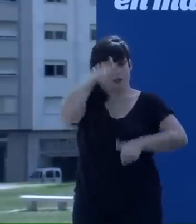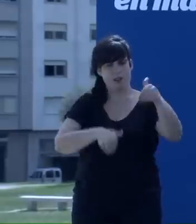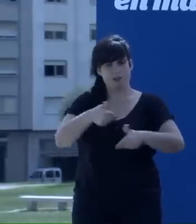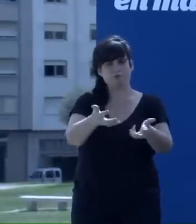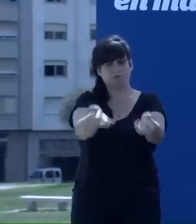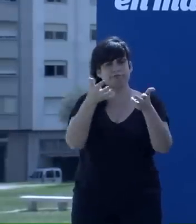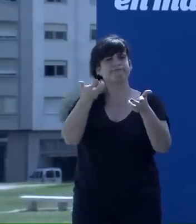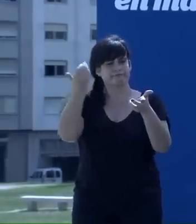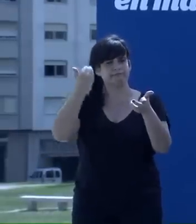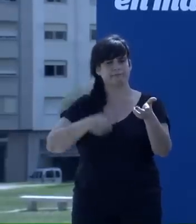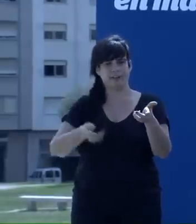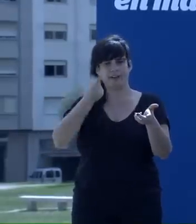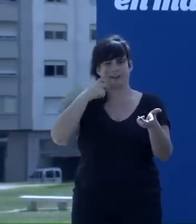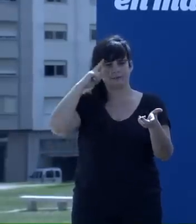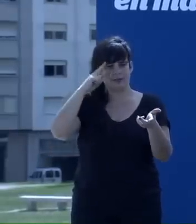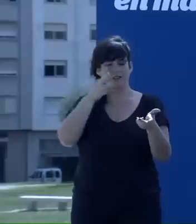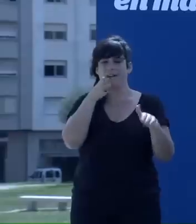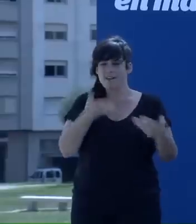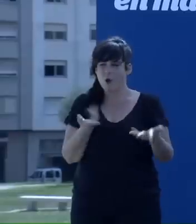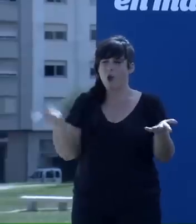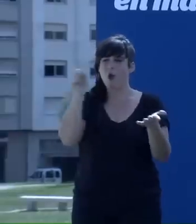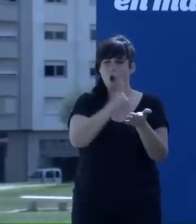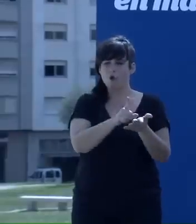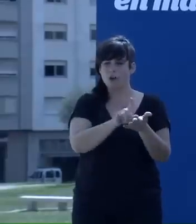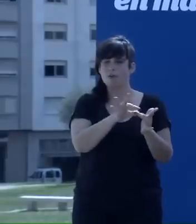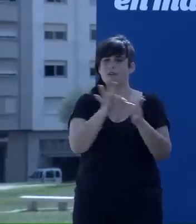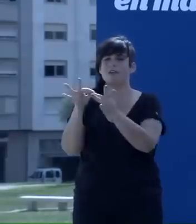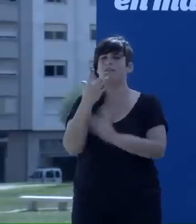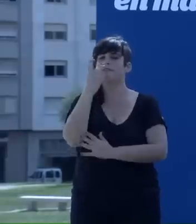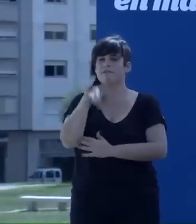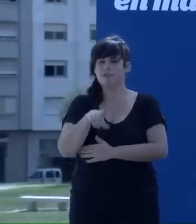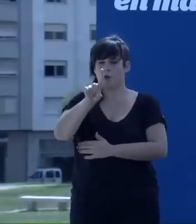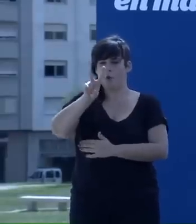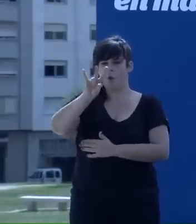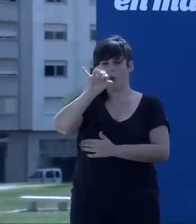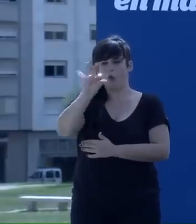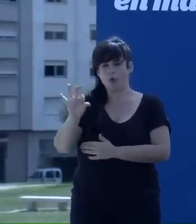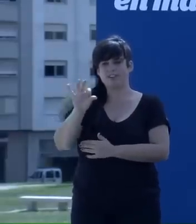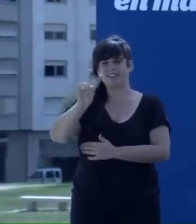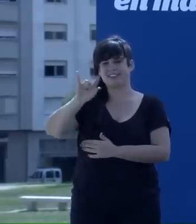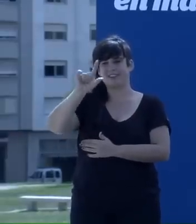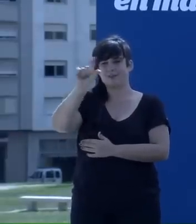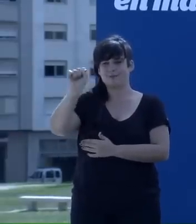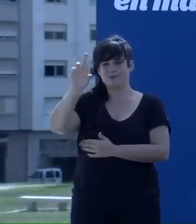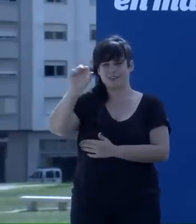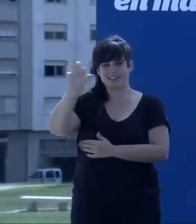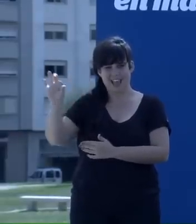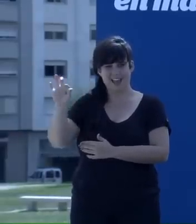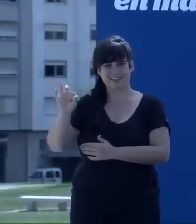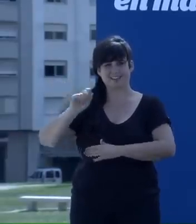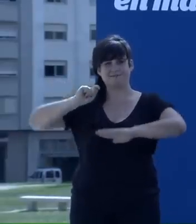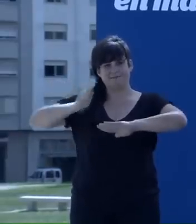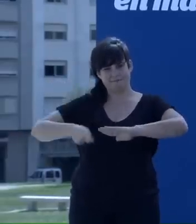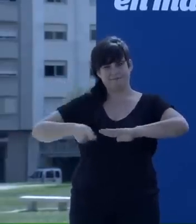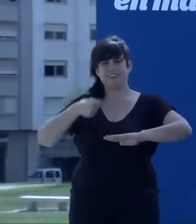agora da man e liderada por Luís Villares, o magistrado en excedencia que sempre fixe